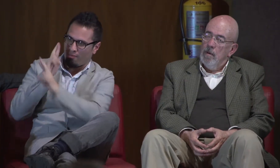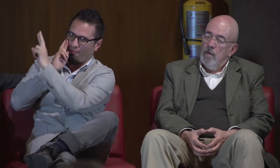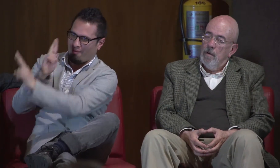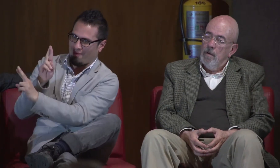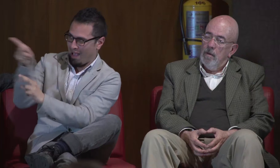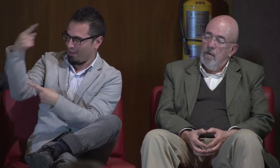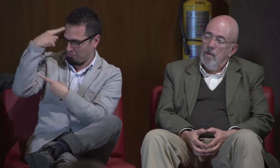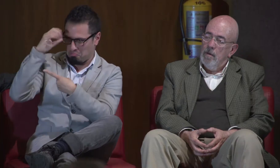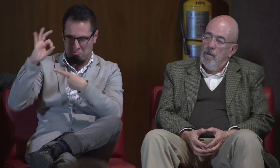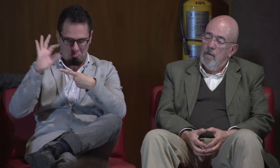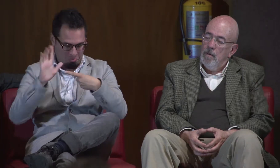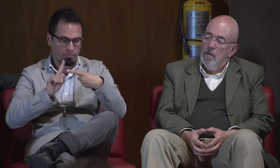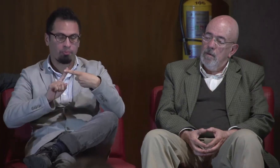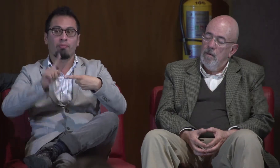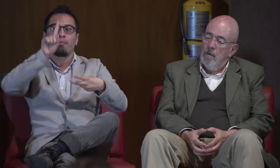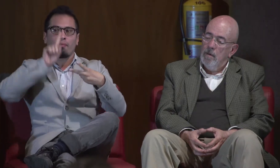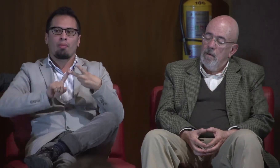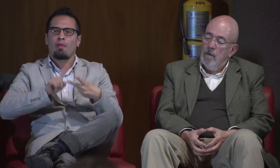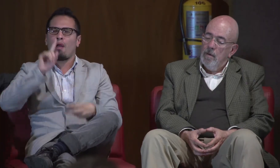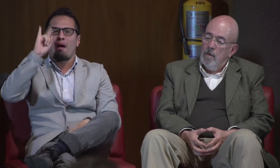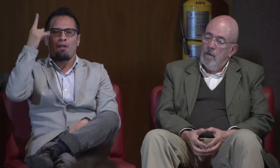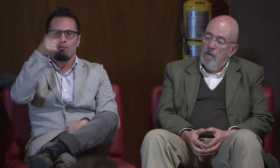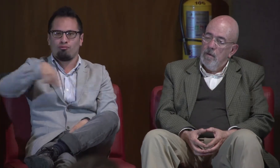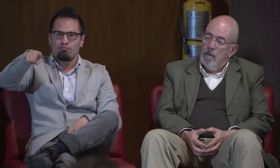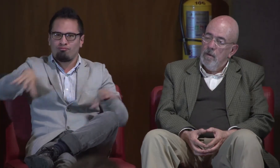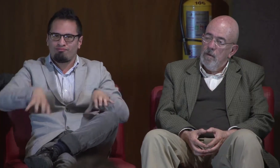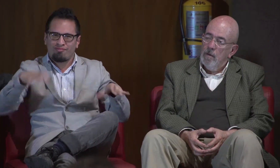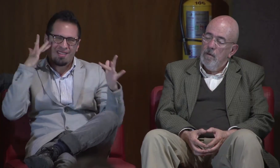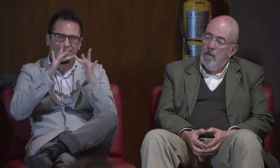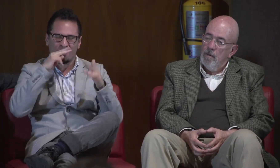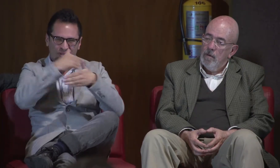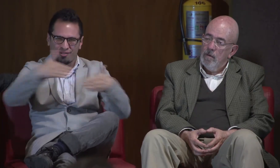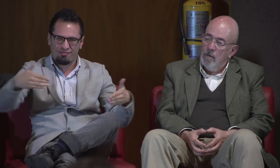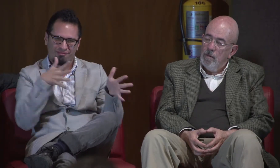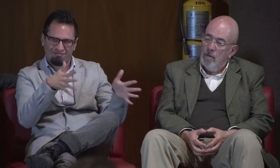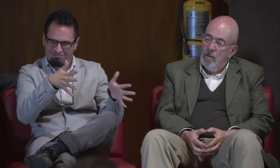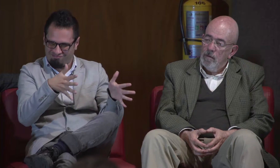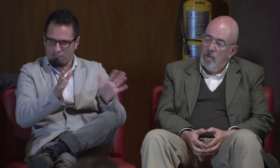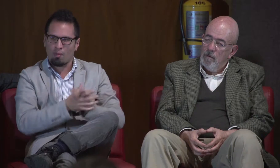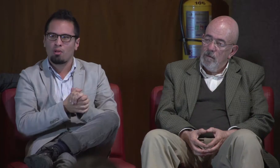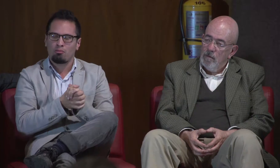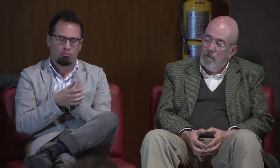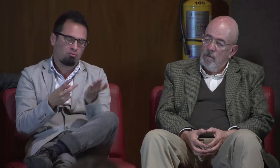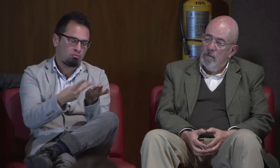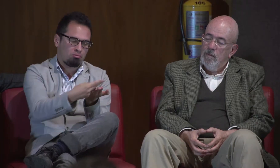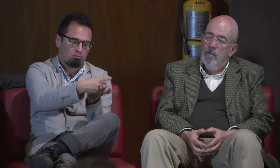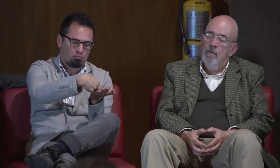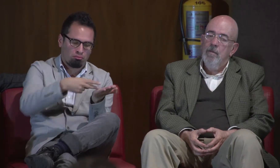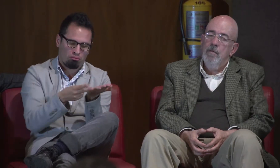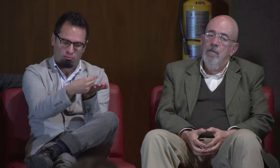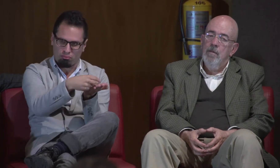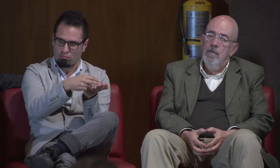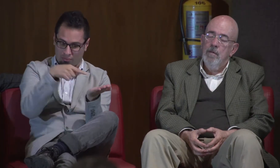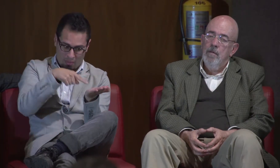esa sola palabra. Por un lado, podríamos hablar de la seña de reconocimiento por algo importante que ha hecho alguien,